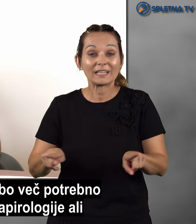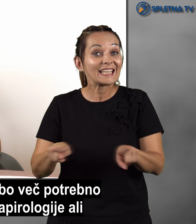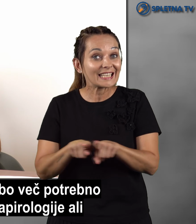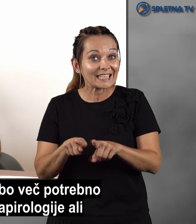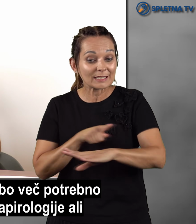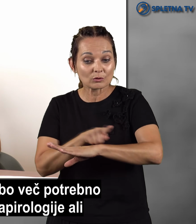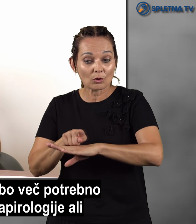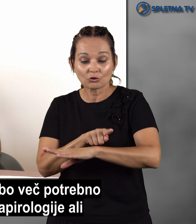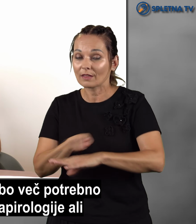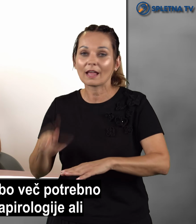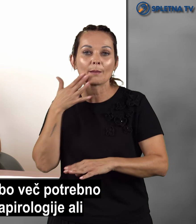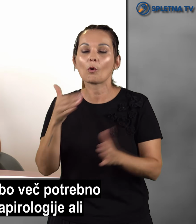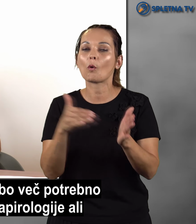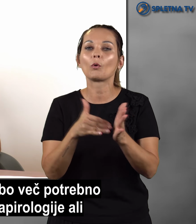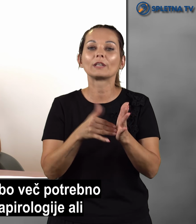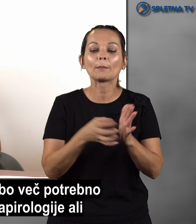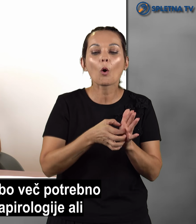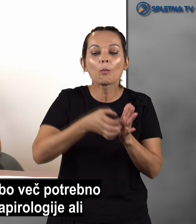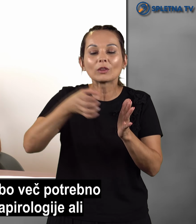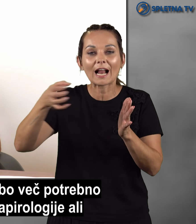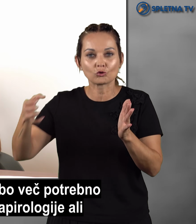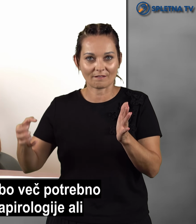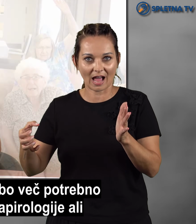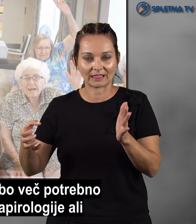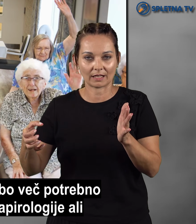Hkrati pa tudi ne bo več potrebno podaljševati